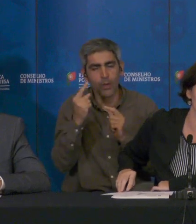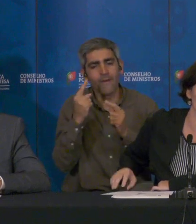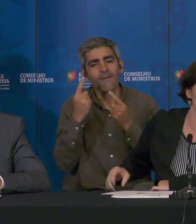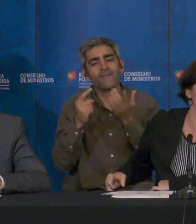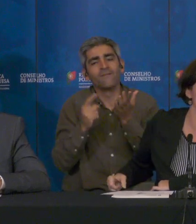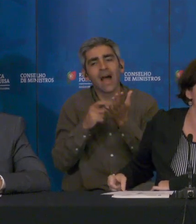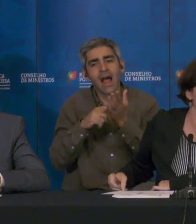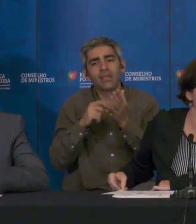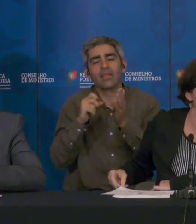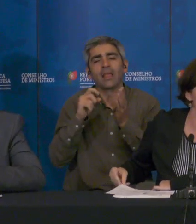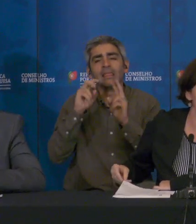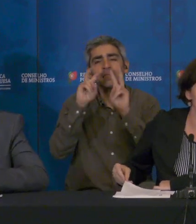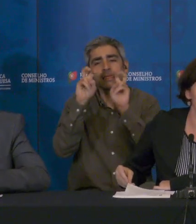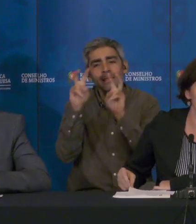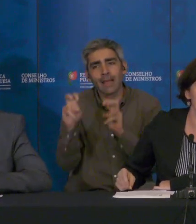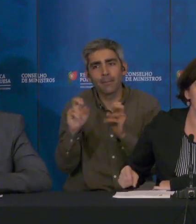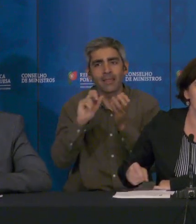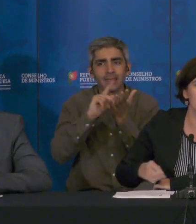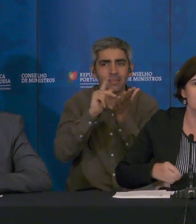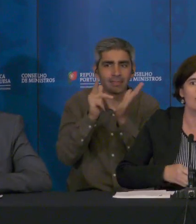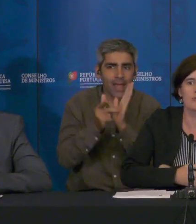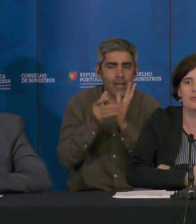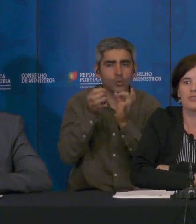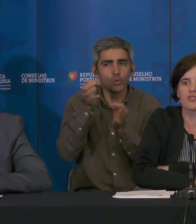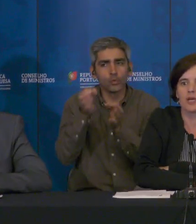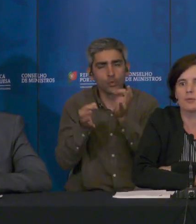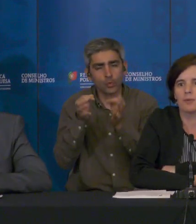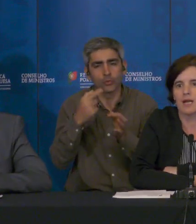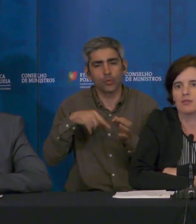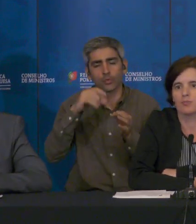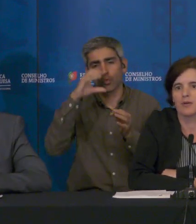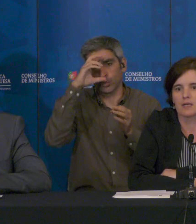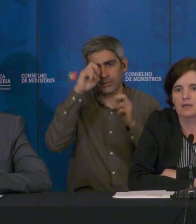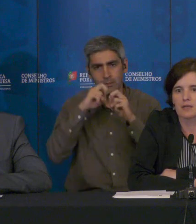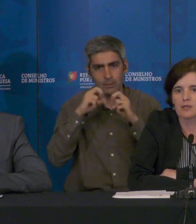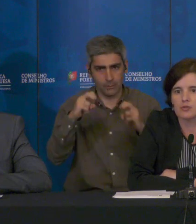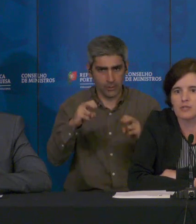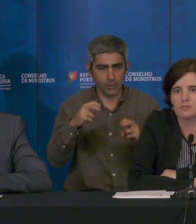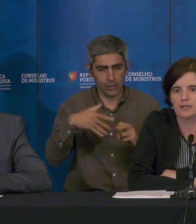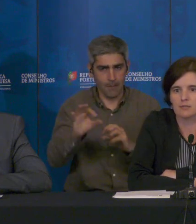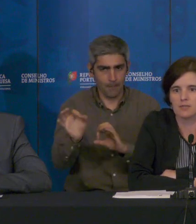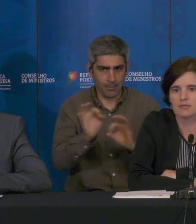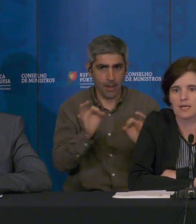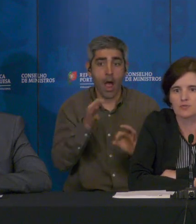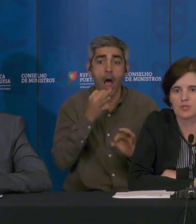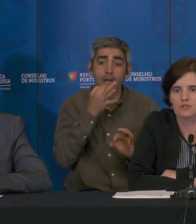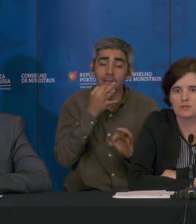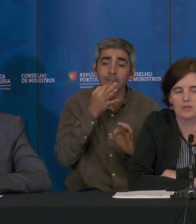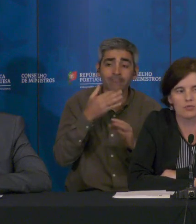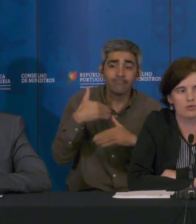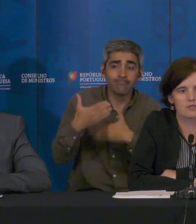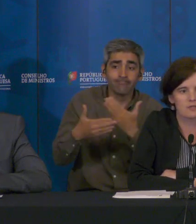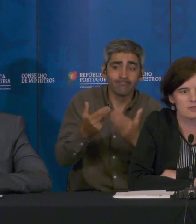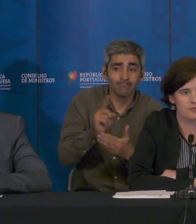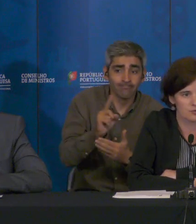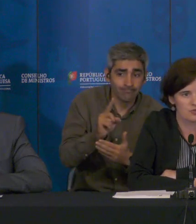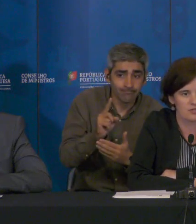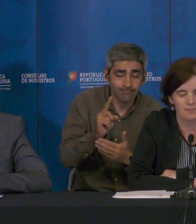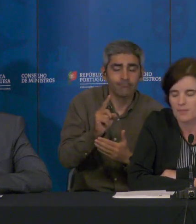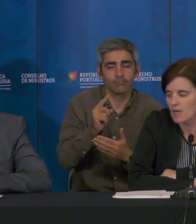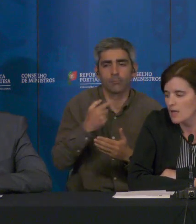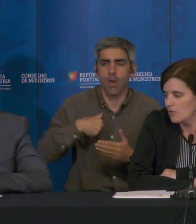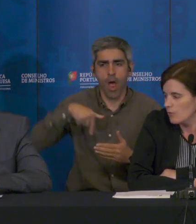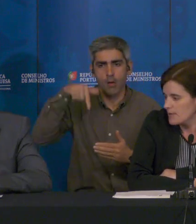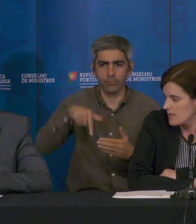temas técnico-jurídicos e o Conselho de Ministros está preparado para reunir imediatamente caso este acordo se